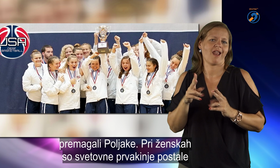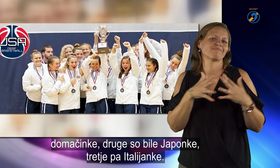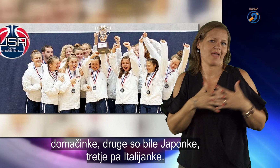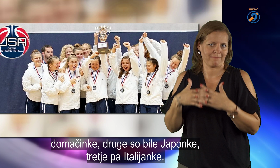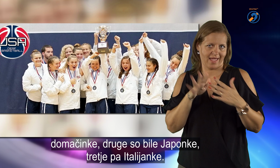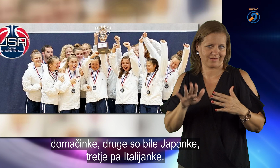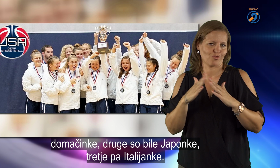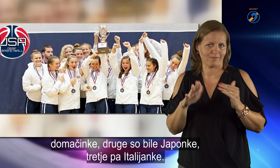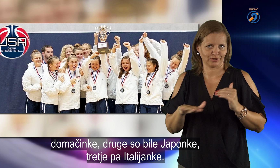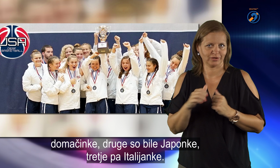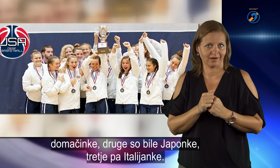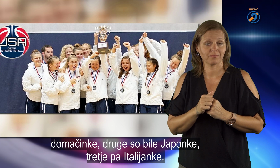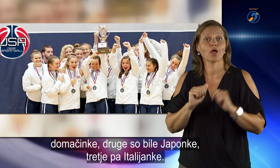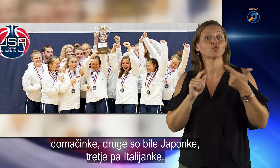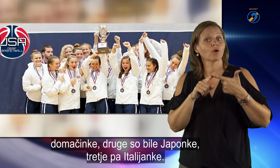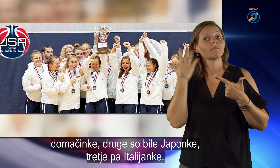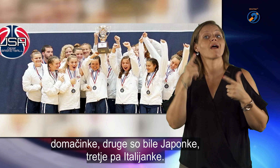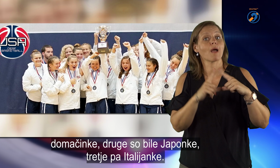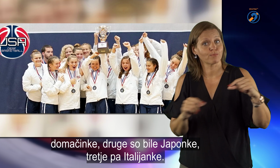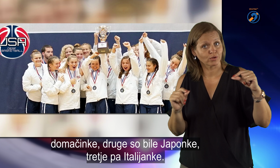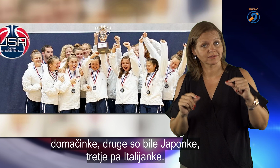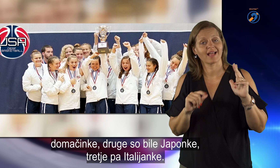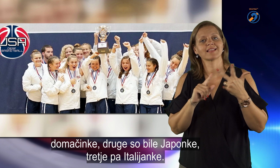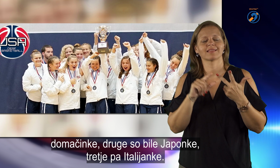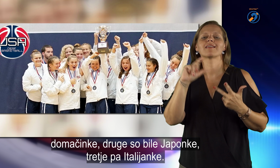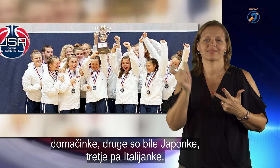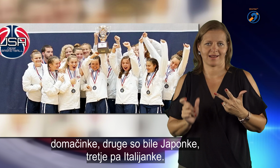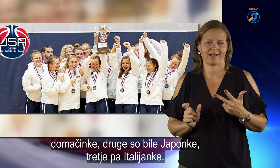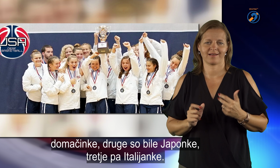domačinke, druge so bile Japonke, tretje pa Italijanke.